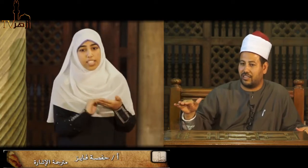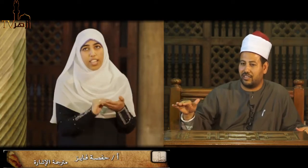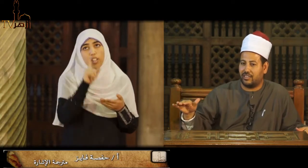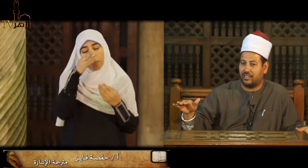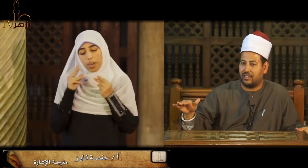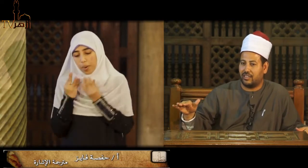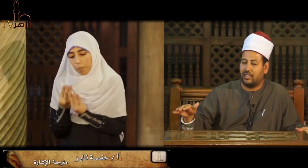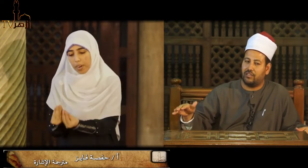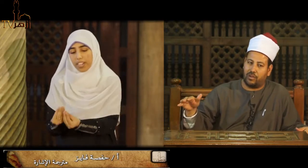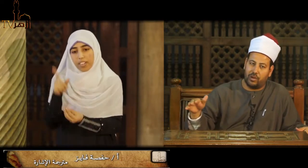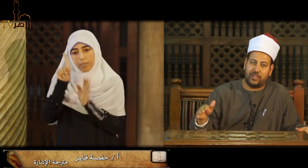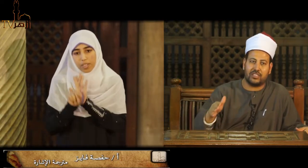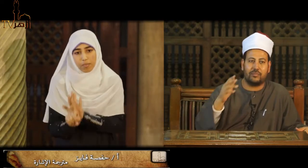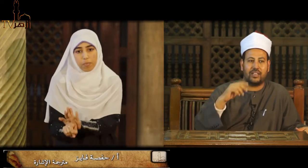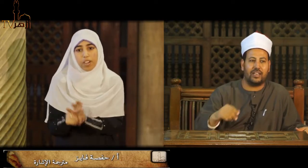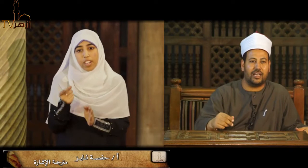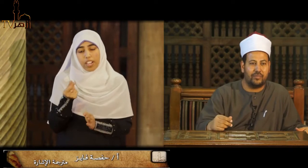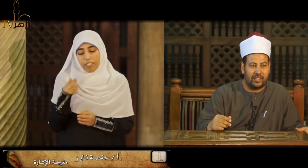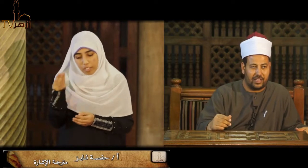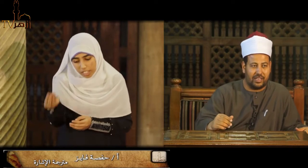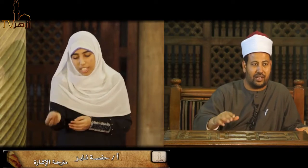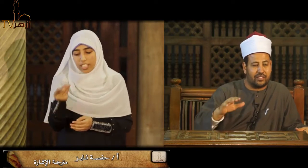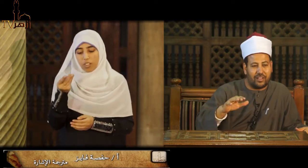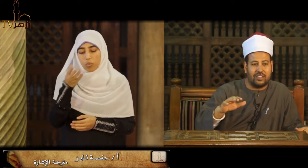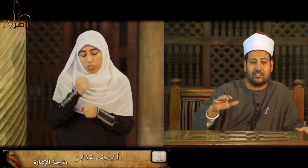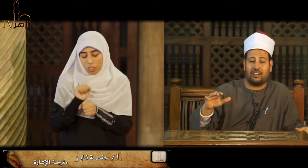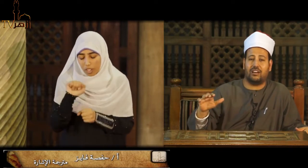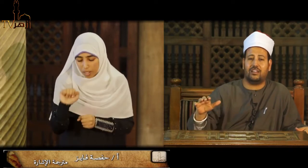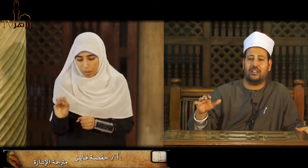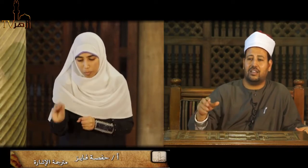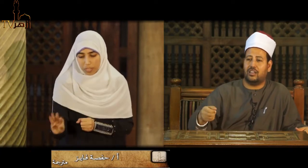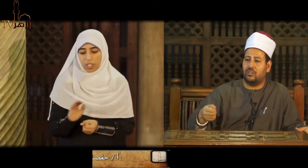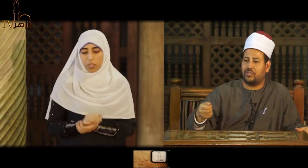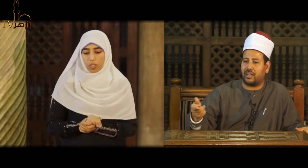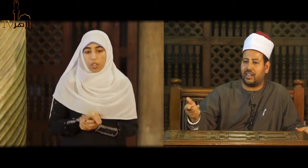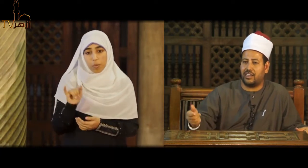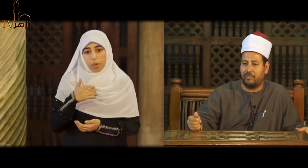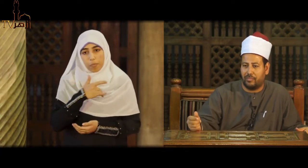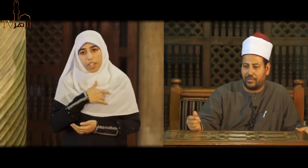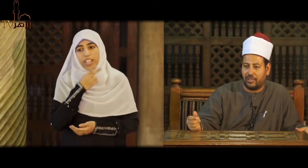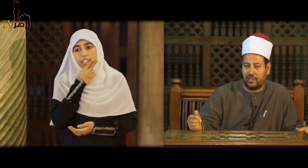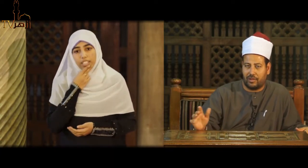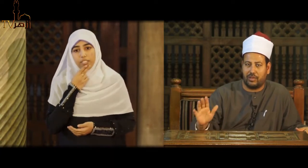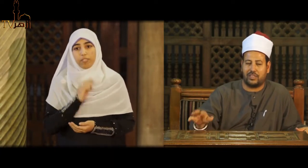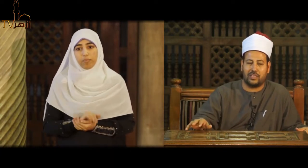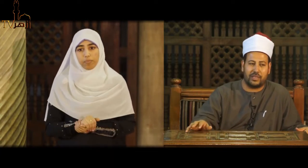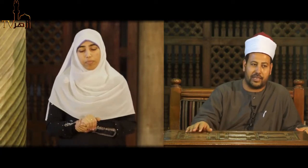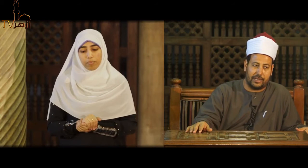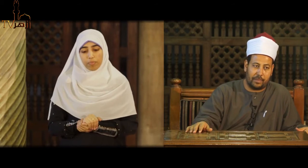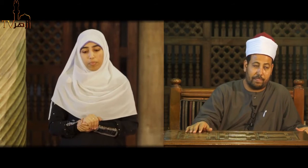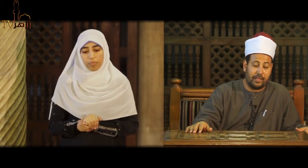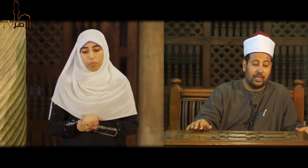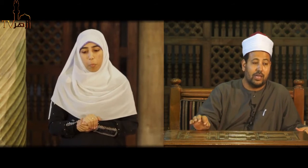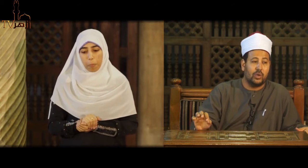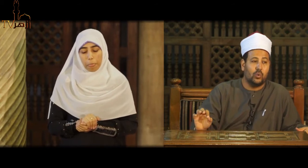صغار فهو في سبيل الله، يعني على أطفال صغار لينفق عليهم فهو في سبيل